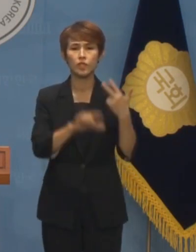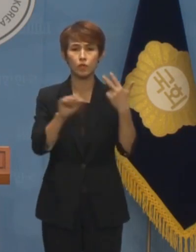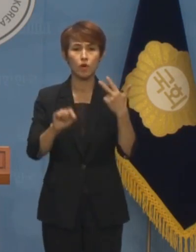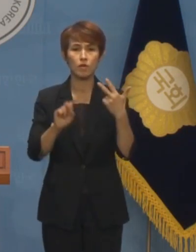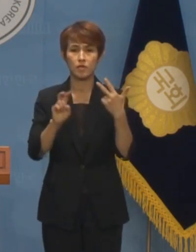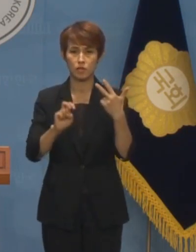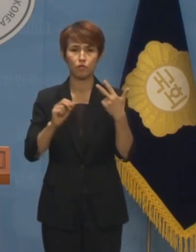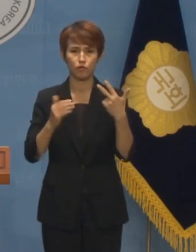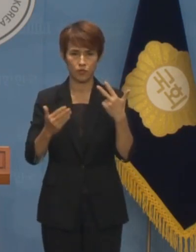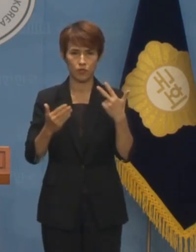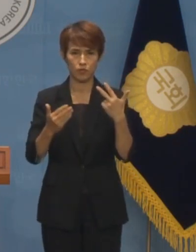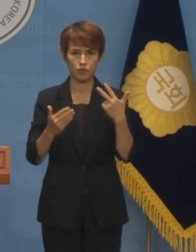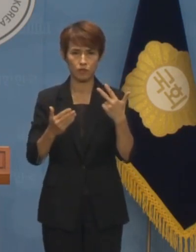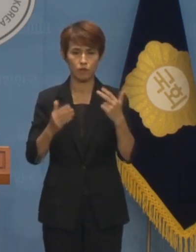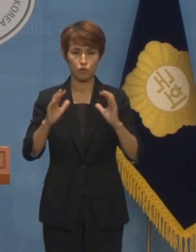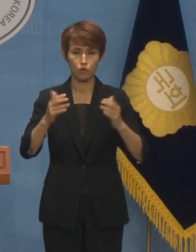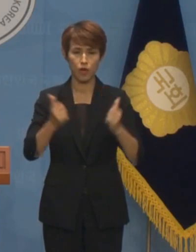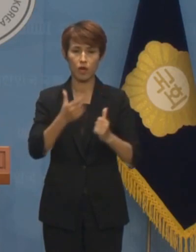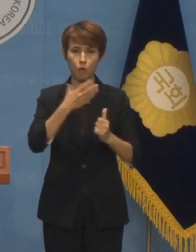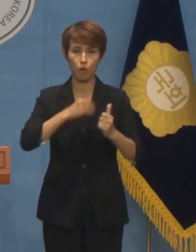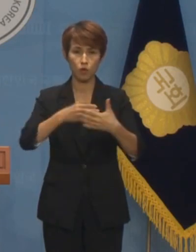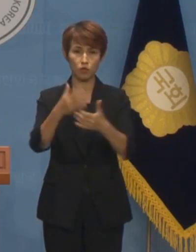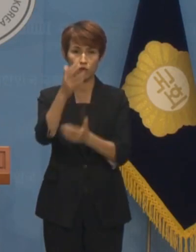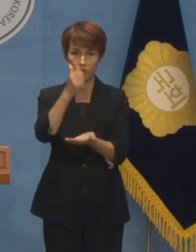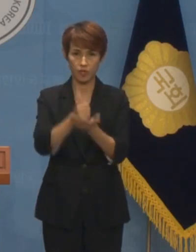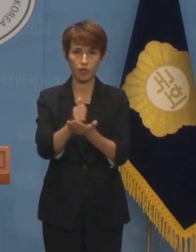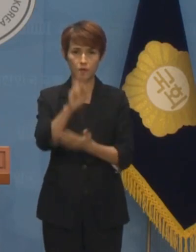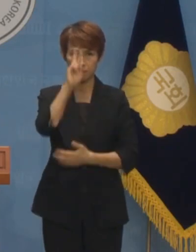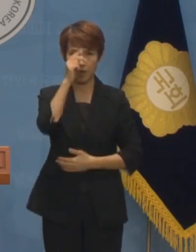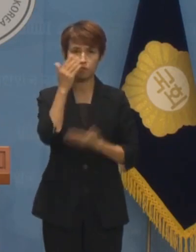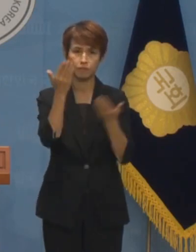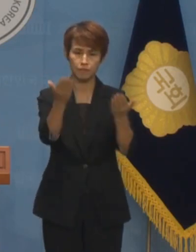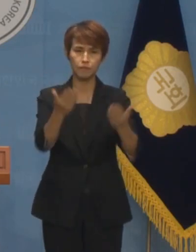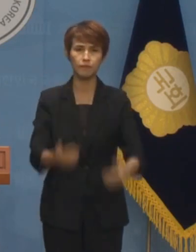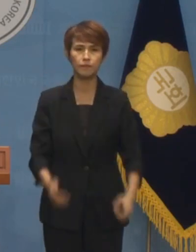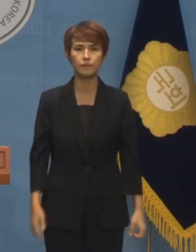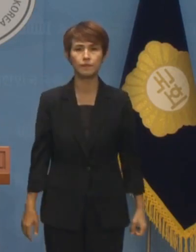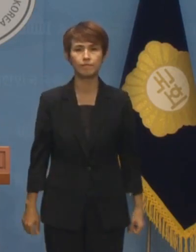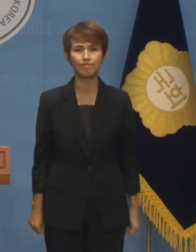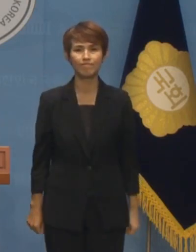2024년 7월 29일 국회 보건복지위원장 박주민.